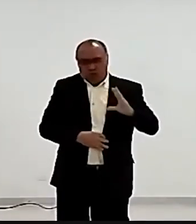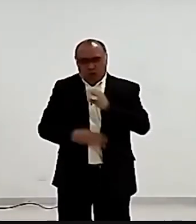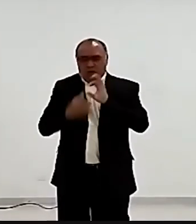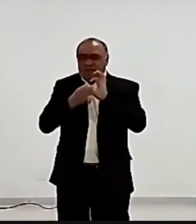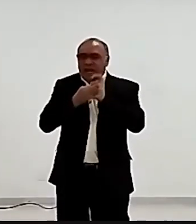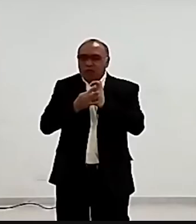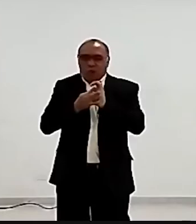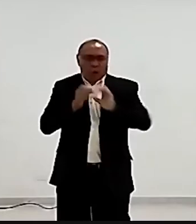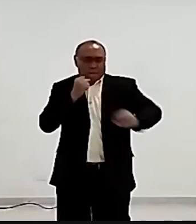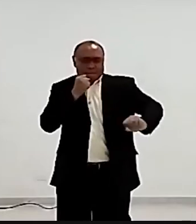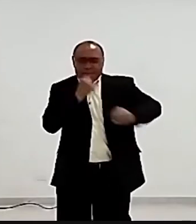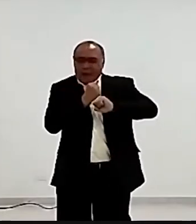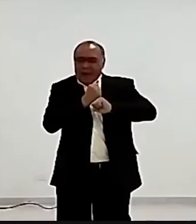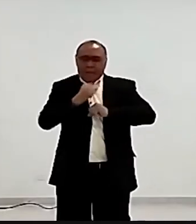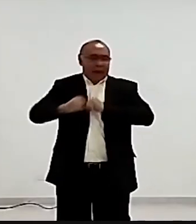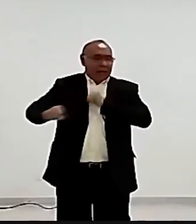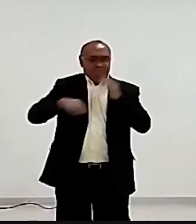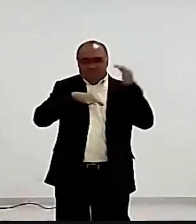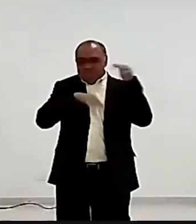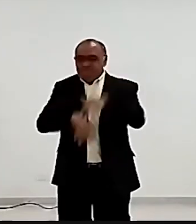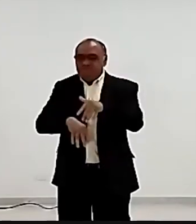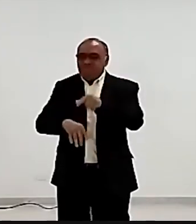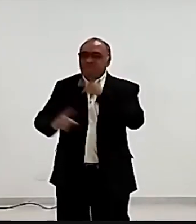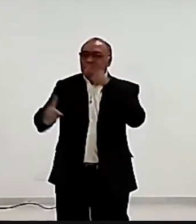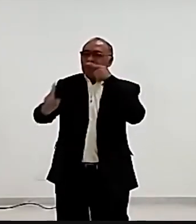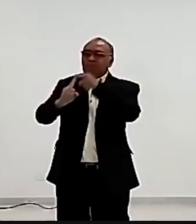sociedad si bien